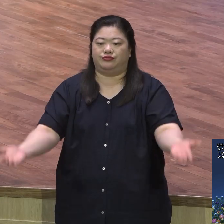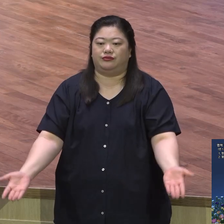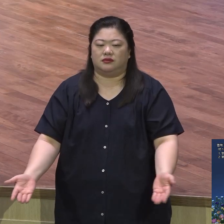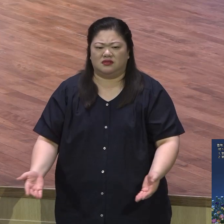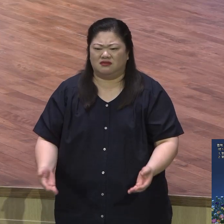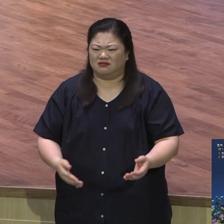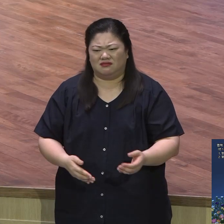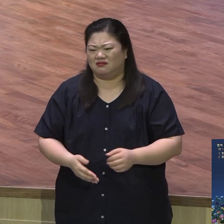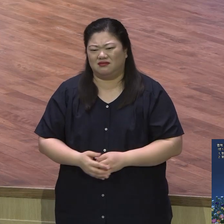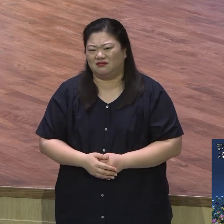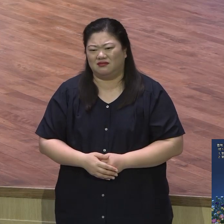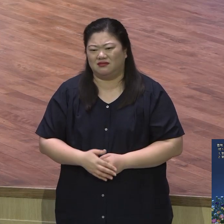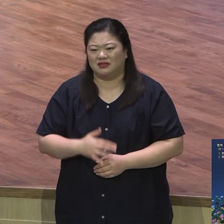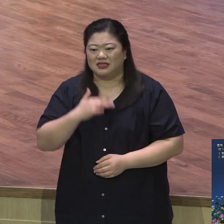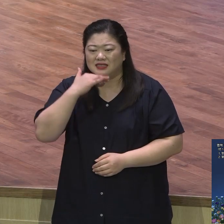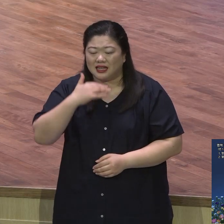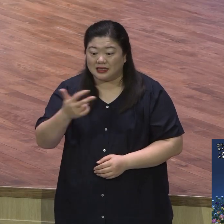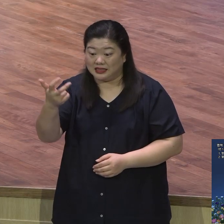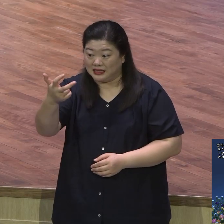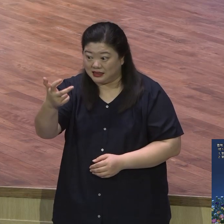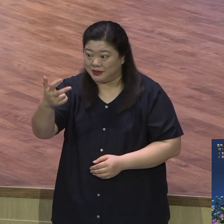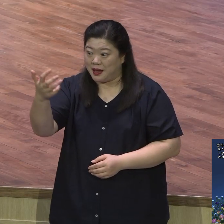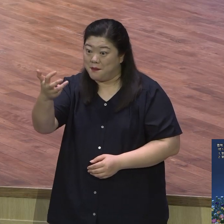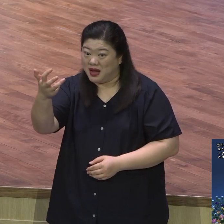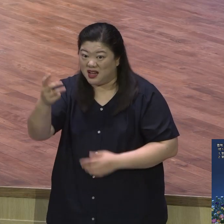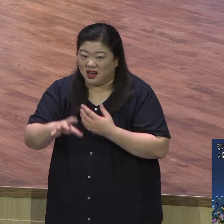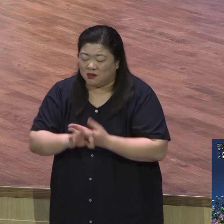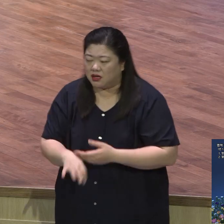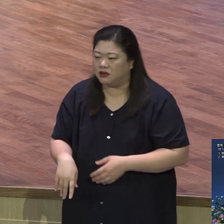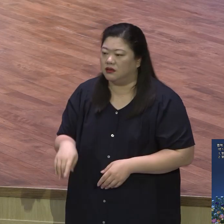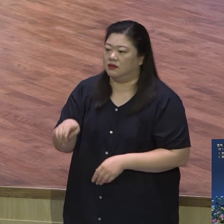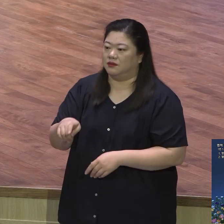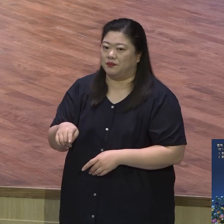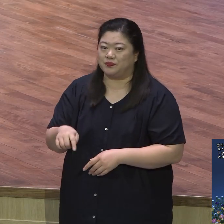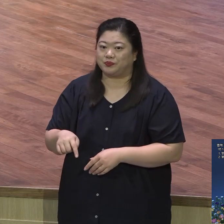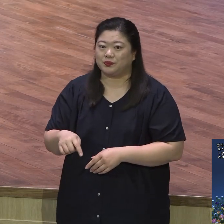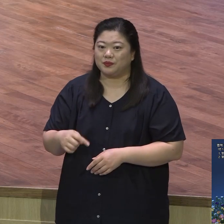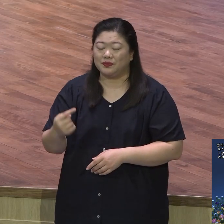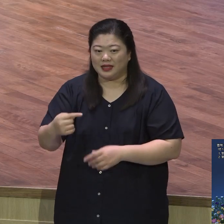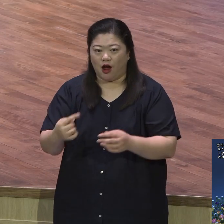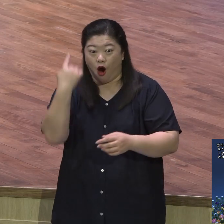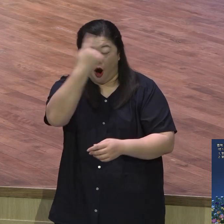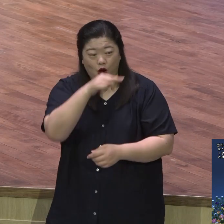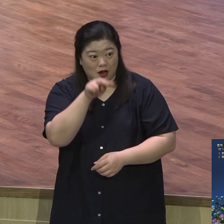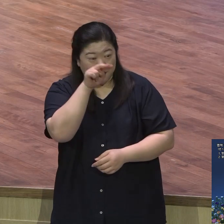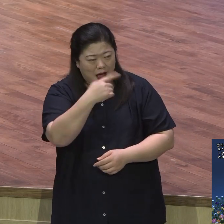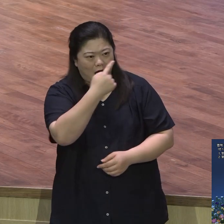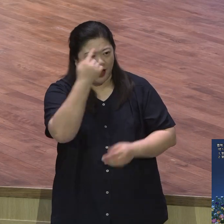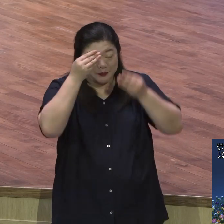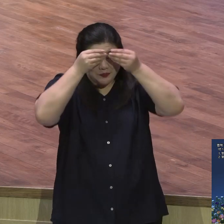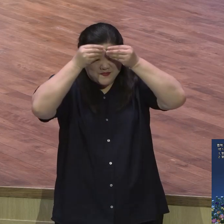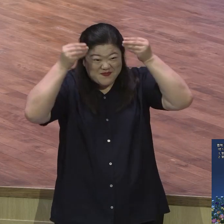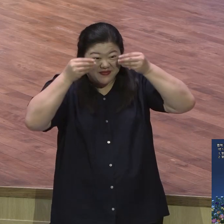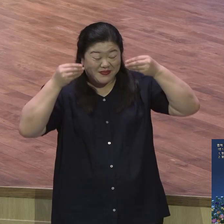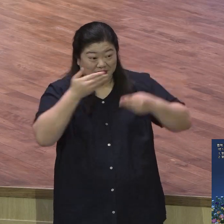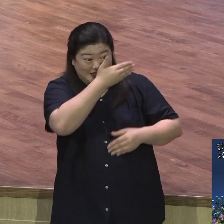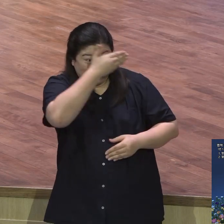70, 80km 걷는 그 모습부터 달라 앞 모습은 잘 몰라 뒤에서 딱 보면 딱 다 드러나버려요